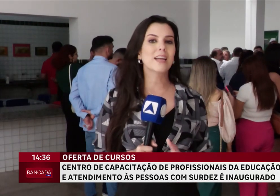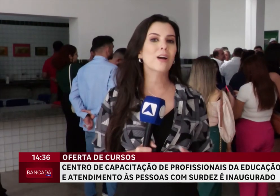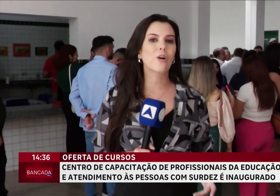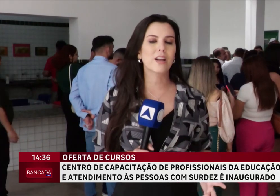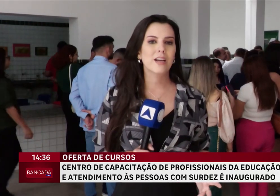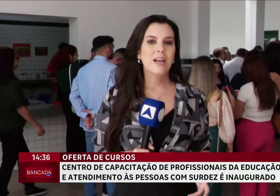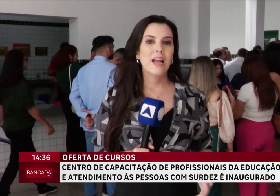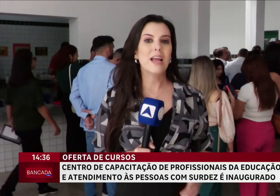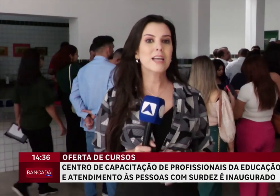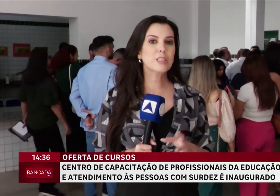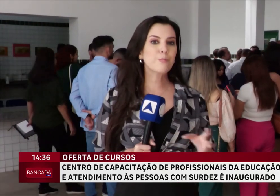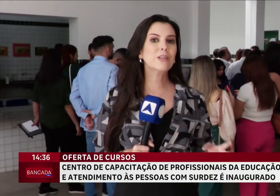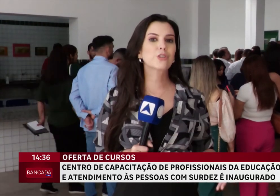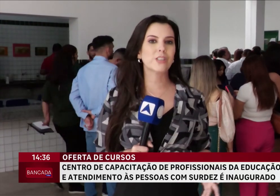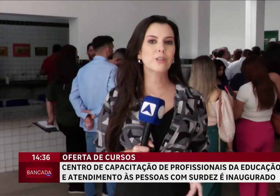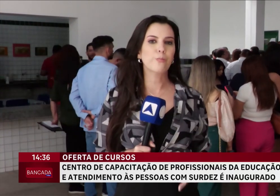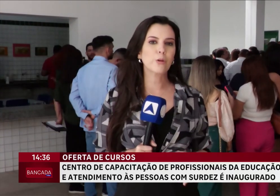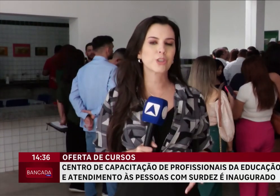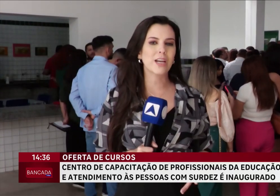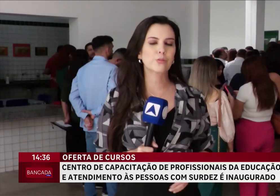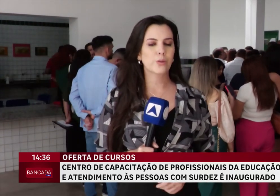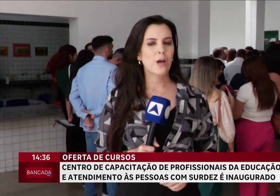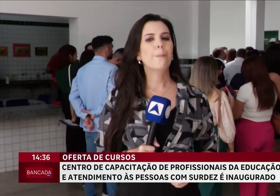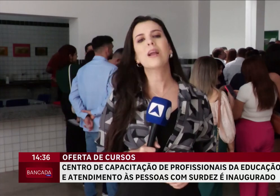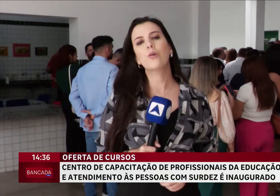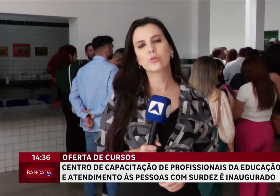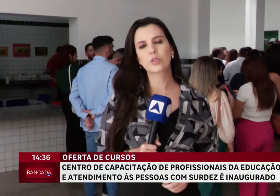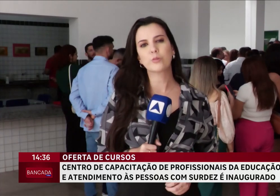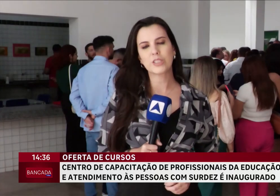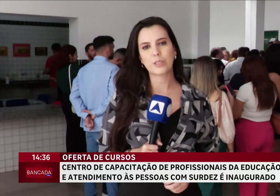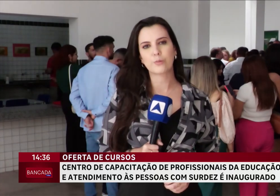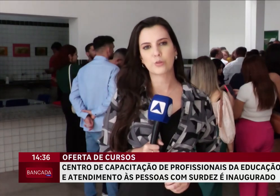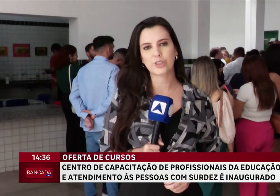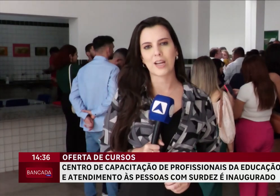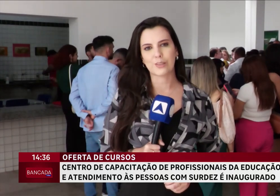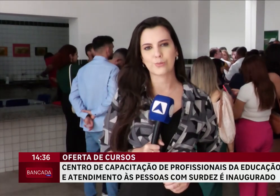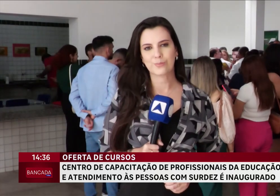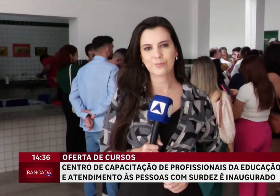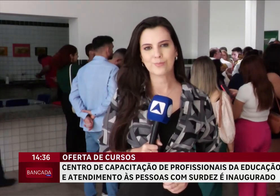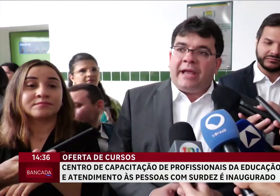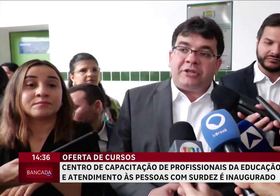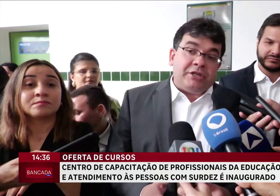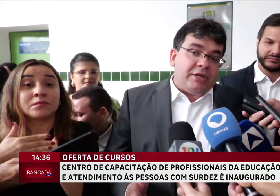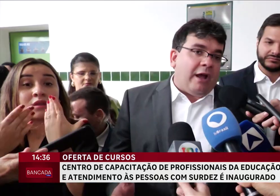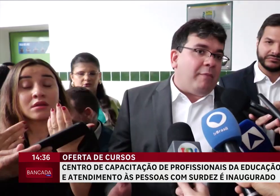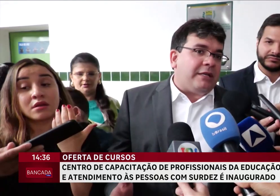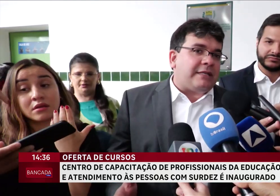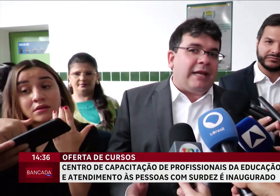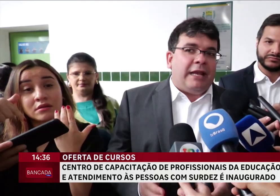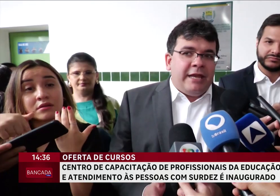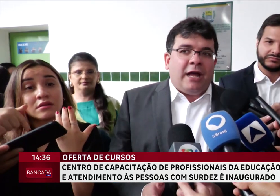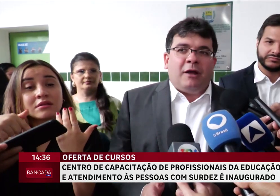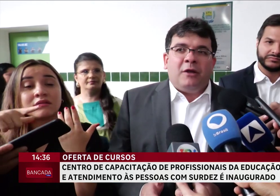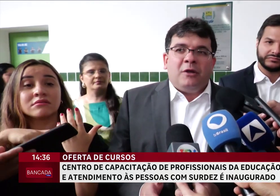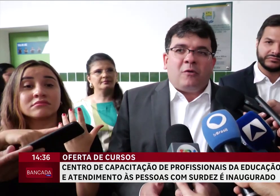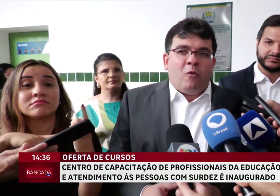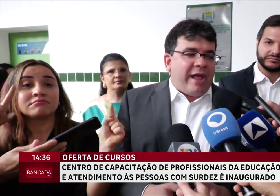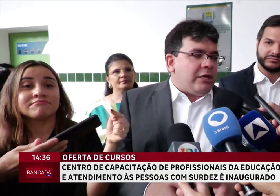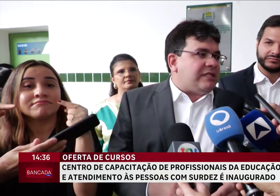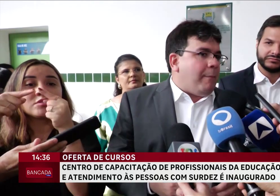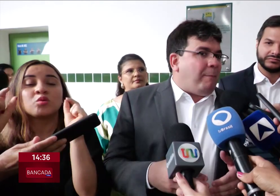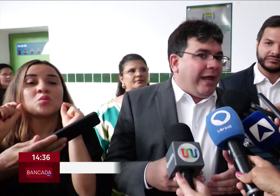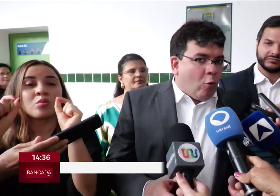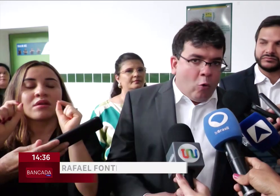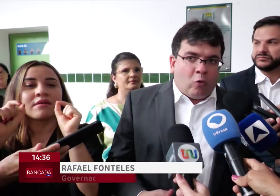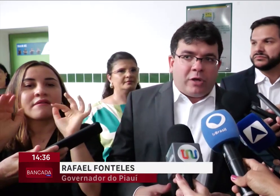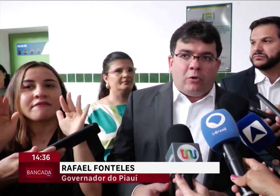A ideia agora é expandir o projeto para outros municípios do estado. Que a gente realmente está em linha com o que a